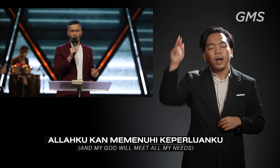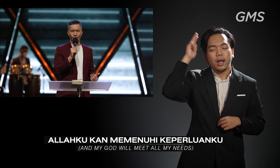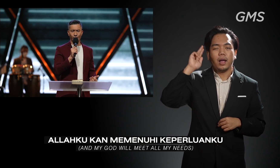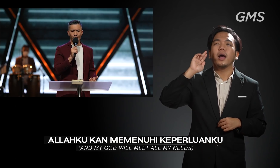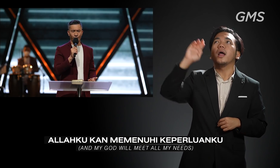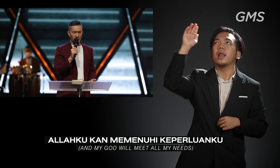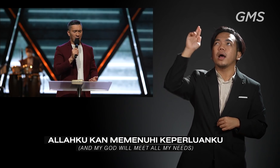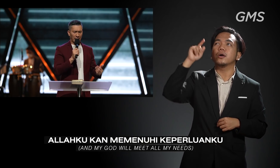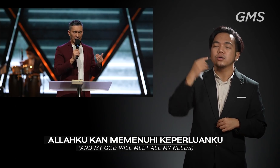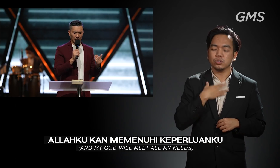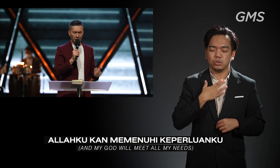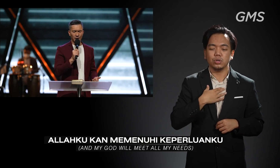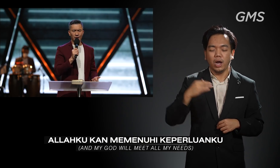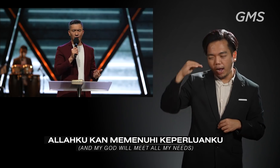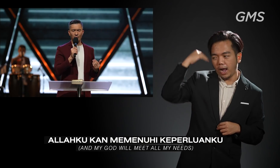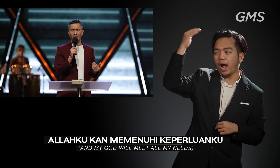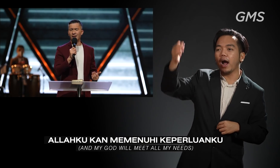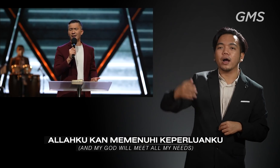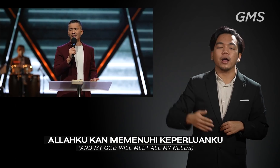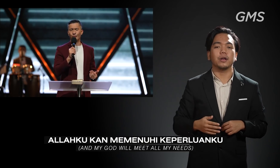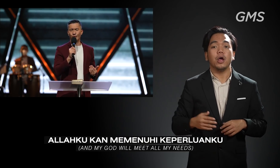Allahku kan